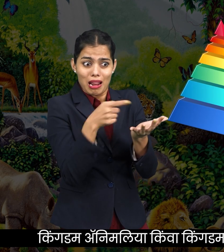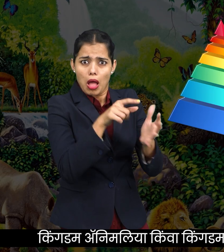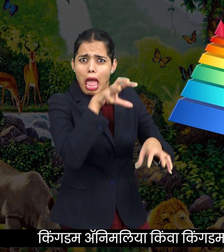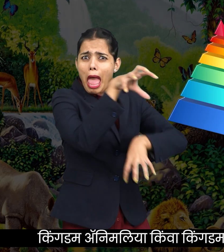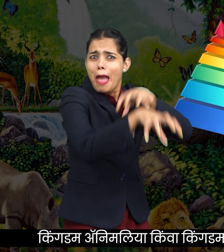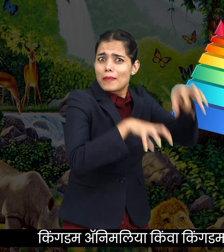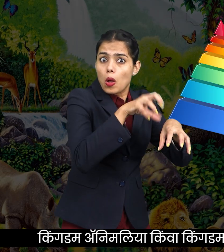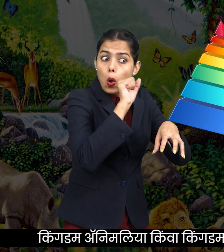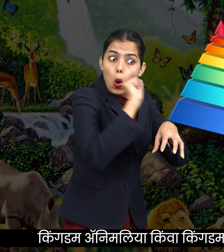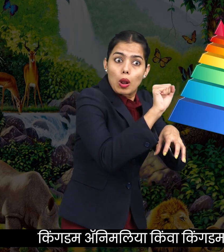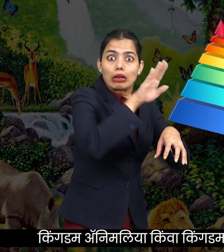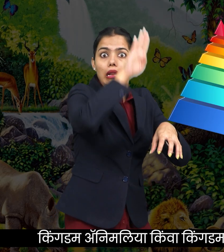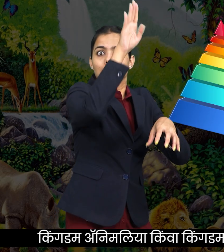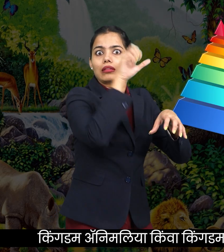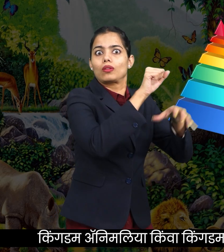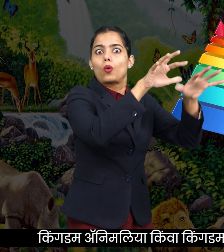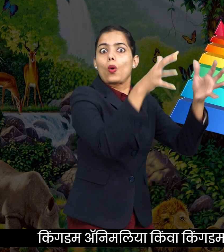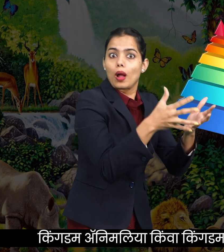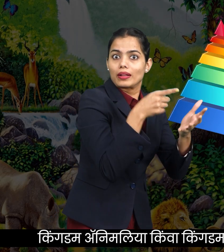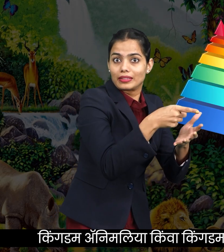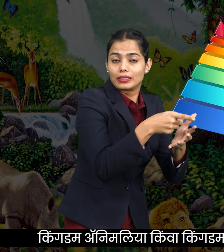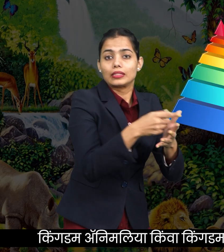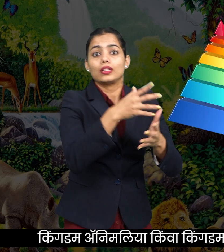होणाऱ्या वर्गीकरणांमध्ये